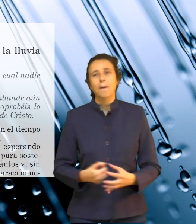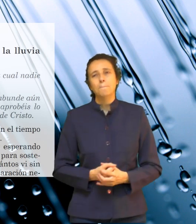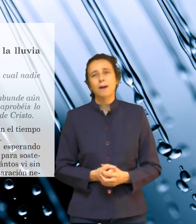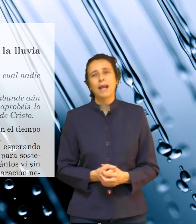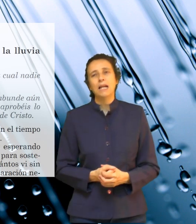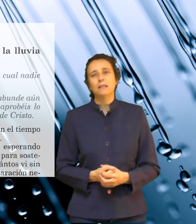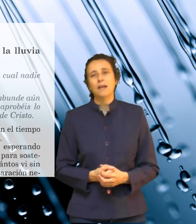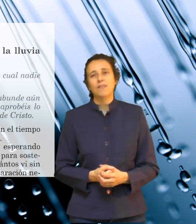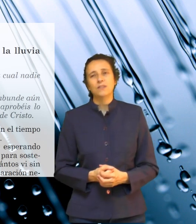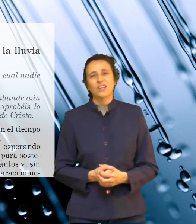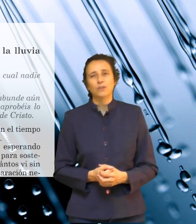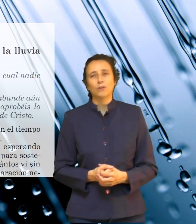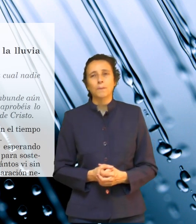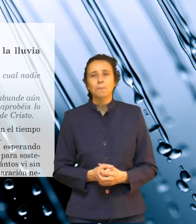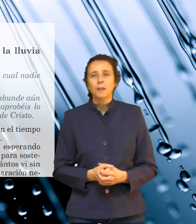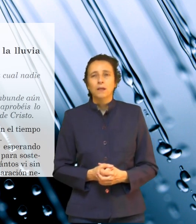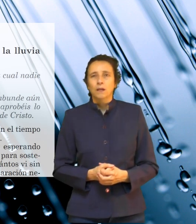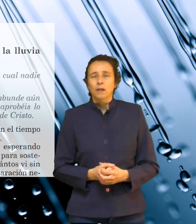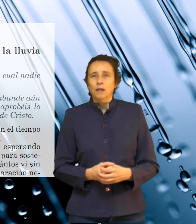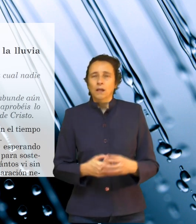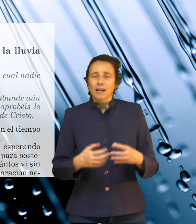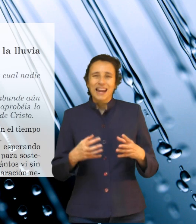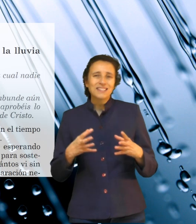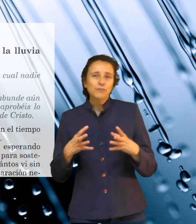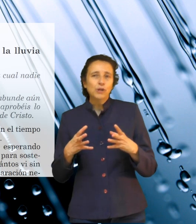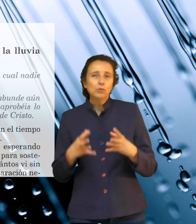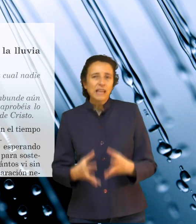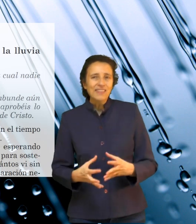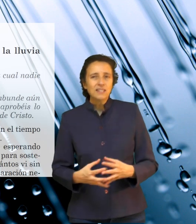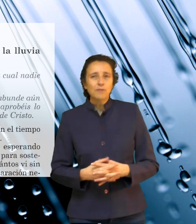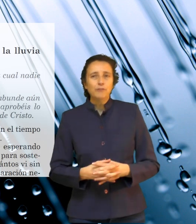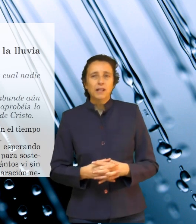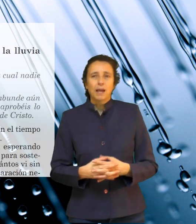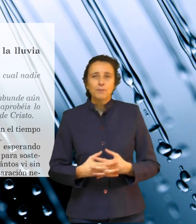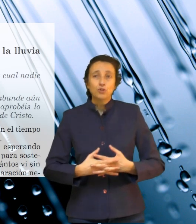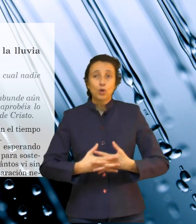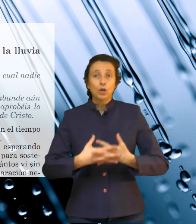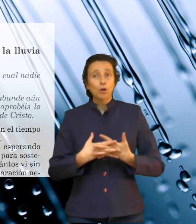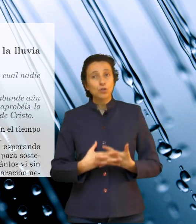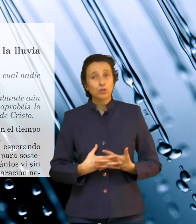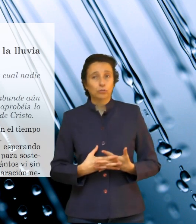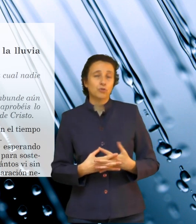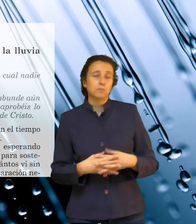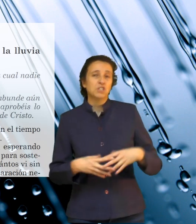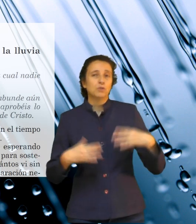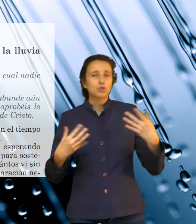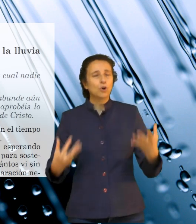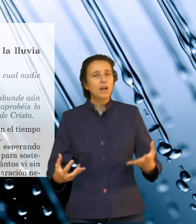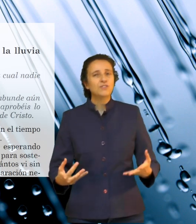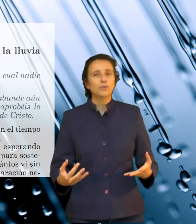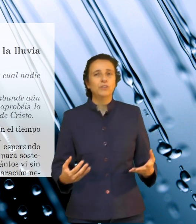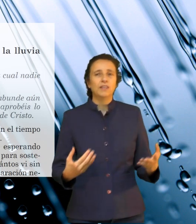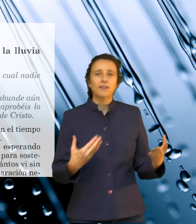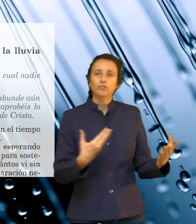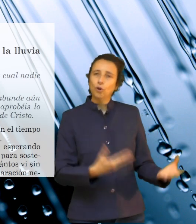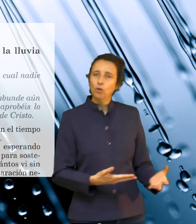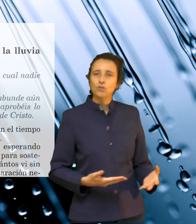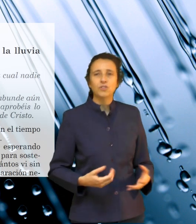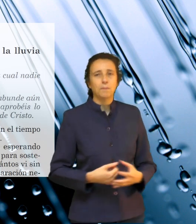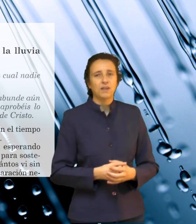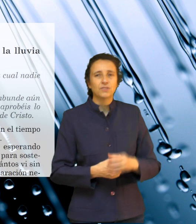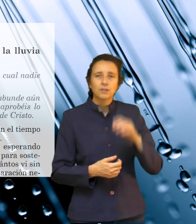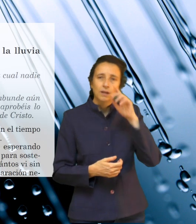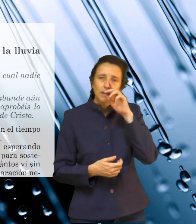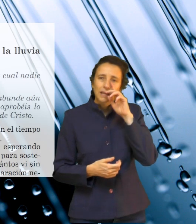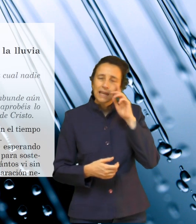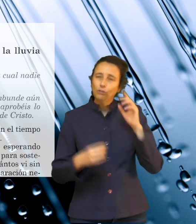irreprensibles para el día del Señor. Las dificultades que enfrentamos hoy con nosotros mismos, con la sociedad, con